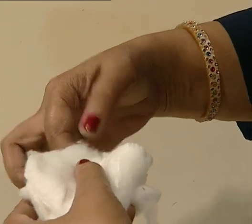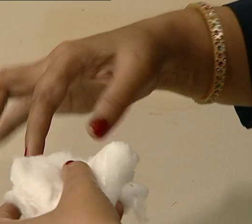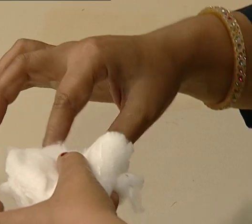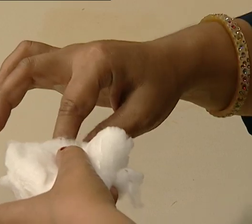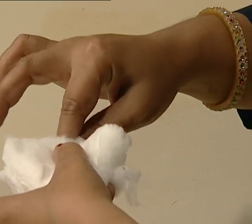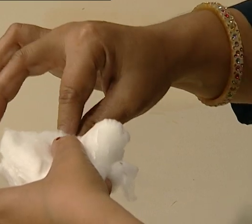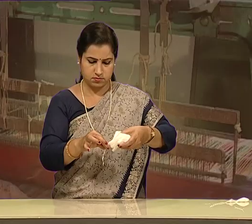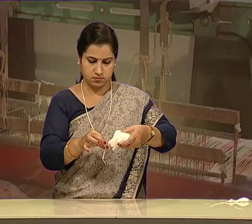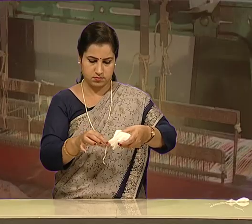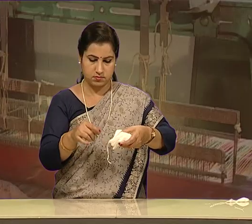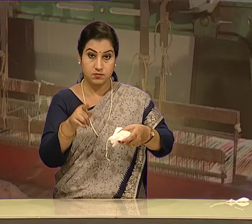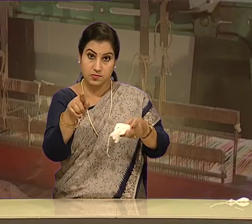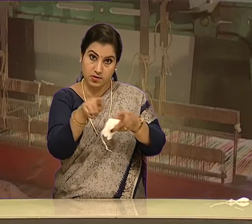आप कर रहे हैं ना?